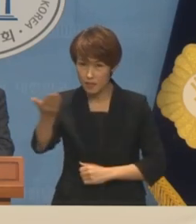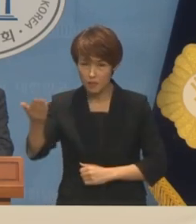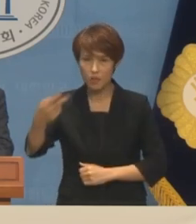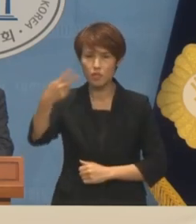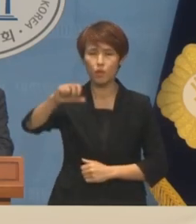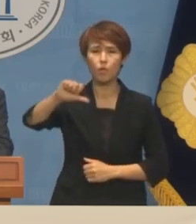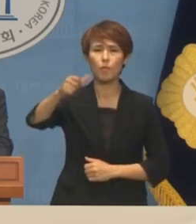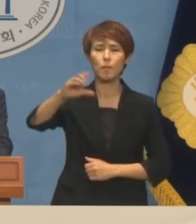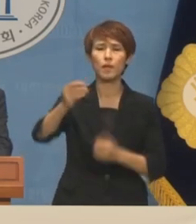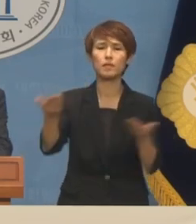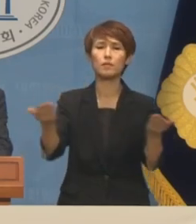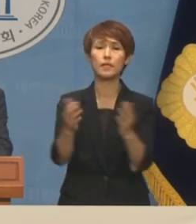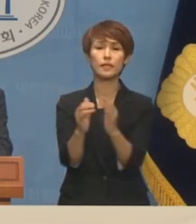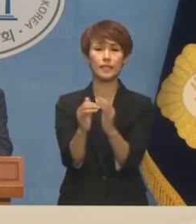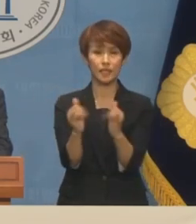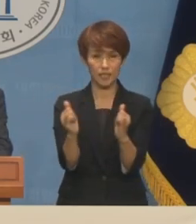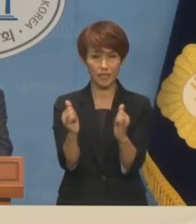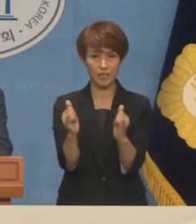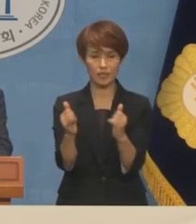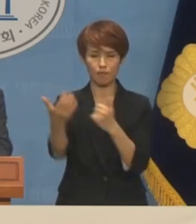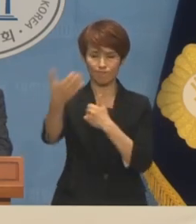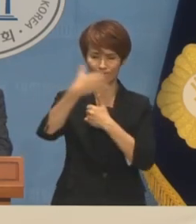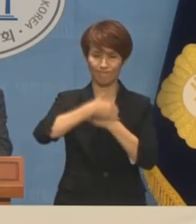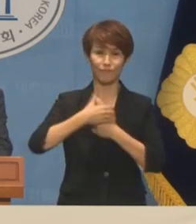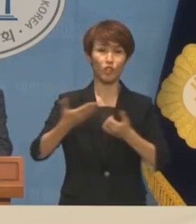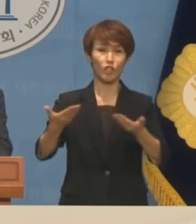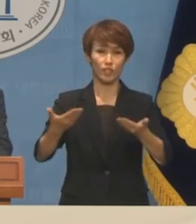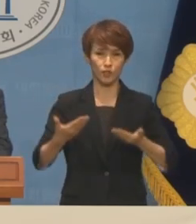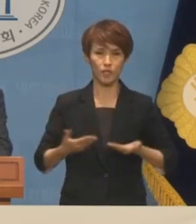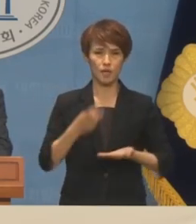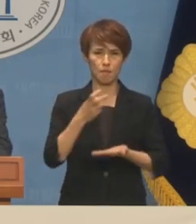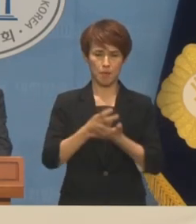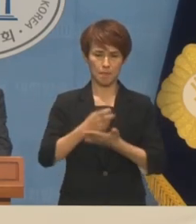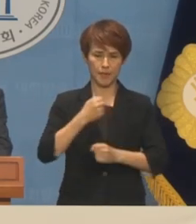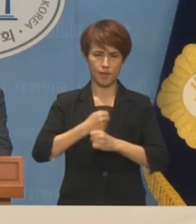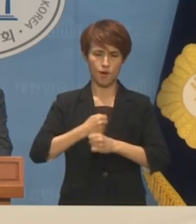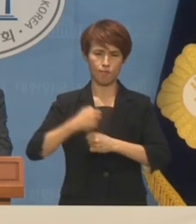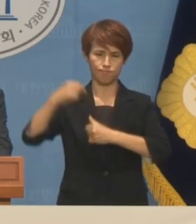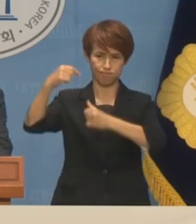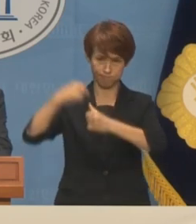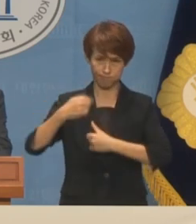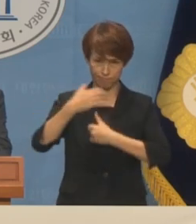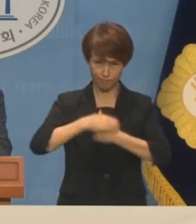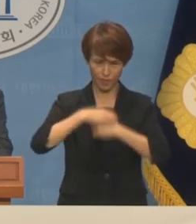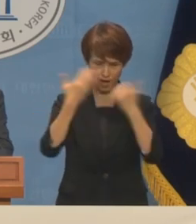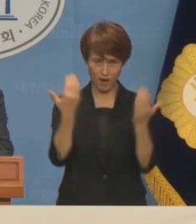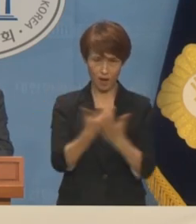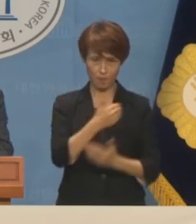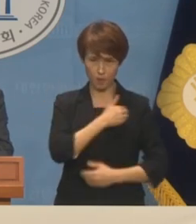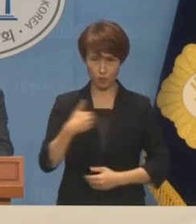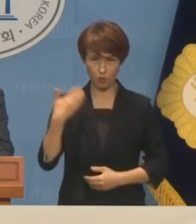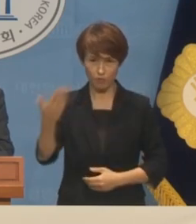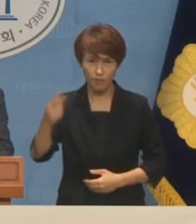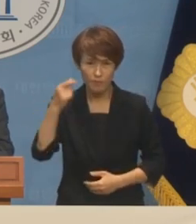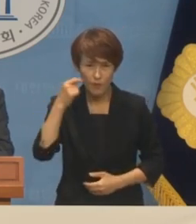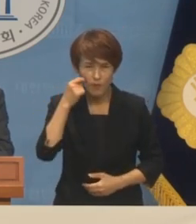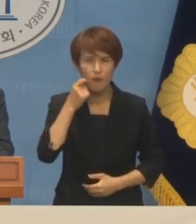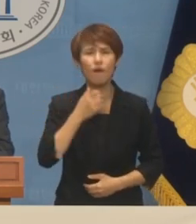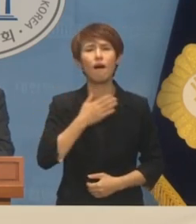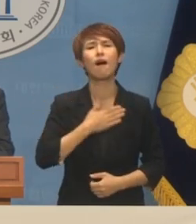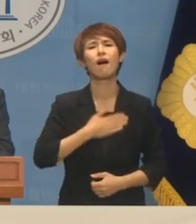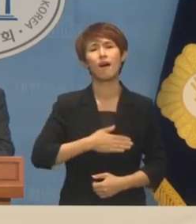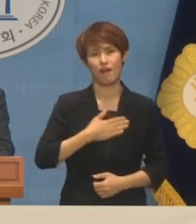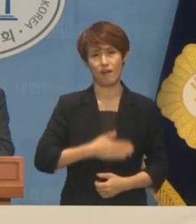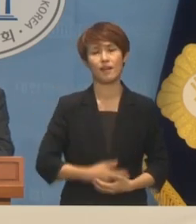2,500만 노동자들이 저에게 부여해 주신 입법 의무를 모두 만족시킬 수 없다는 것도 너무